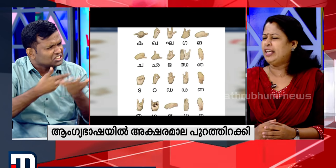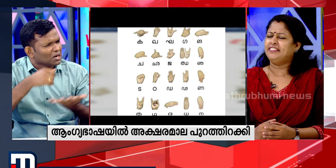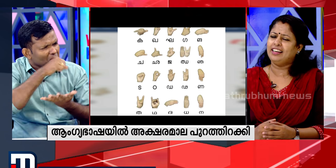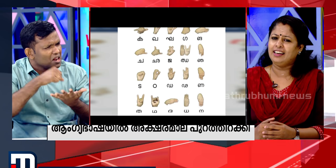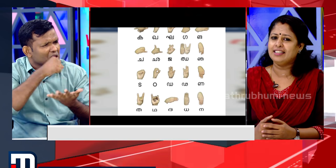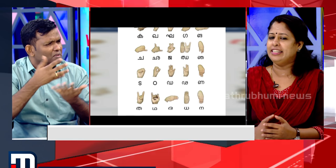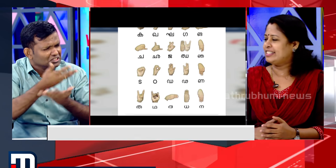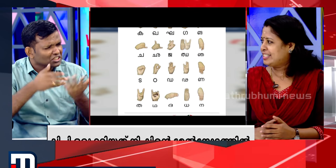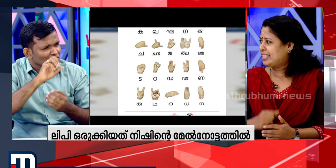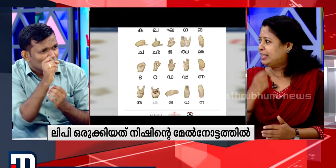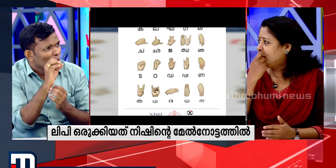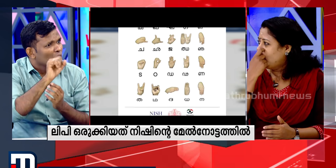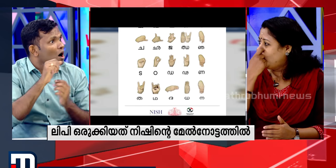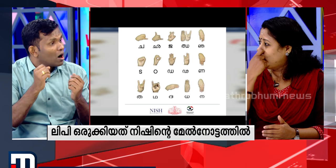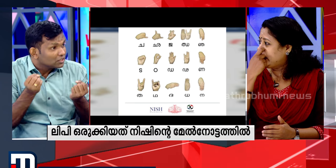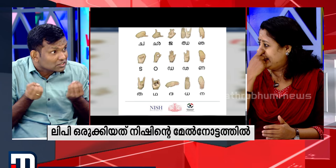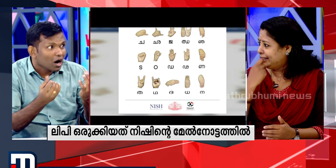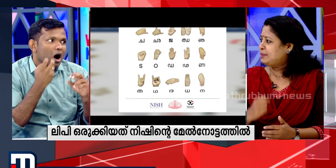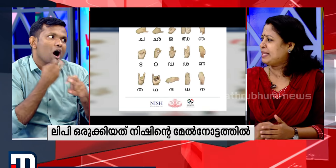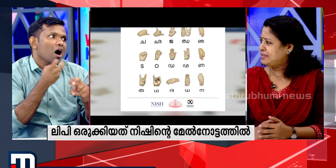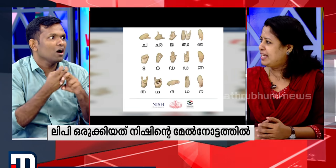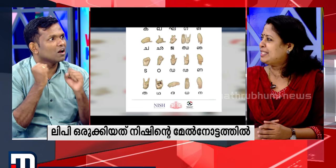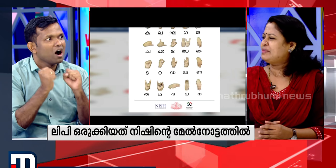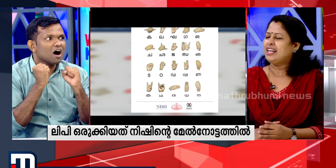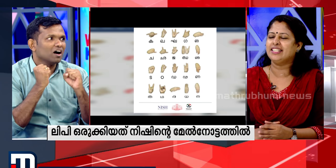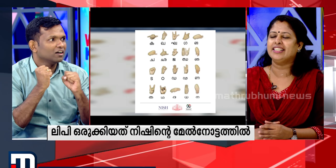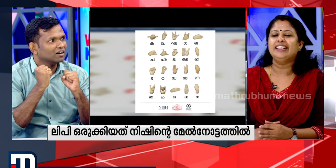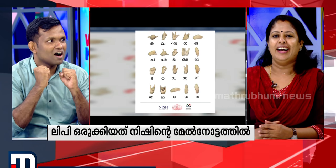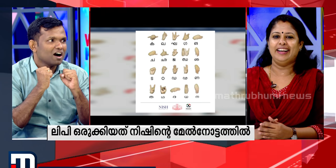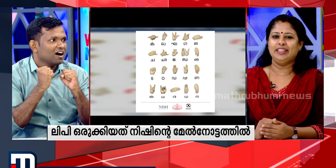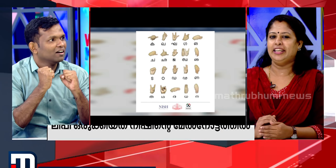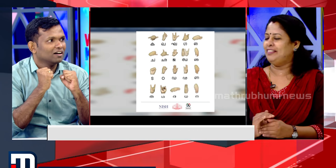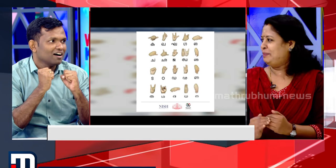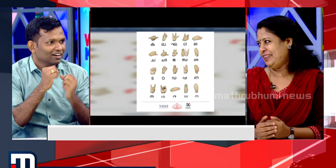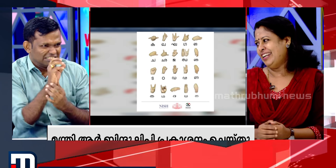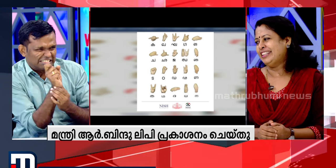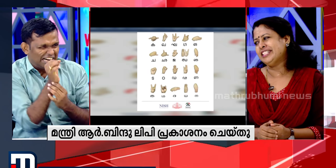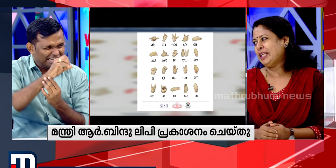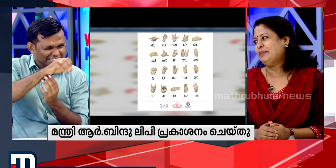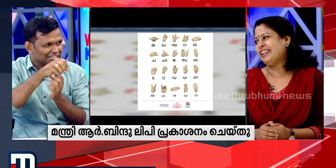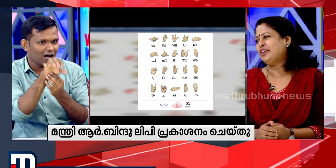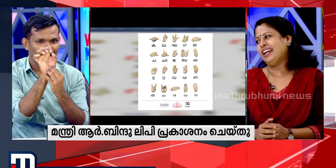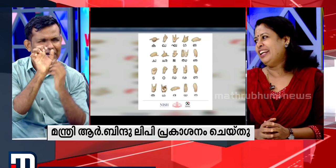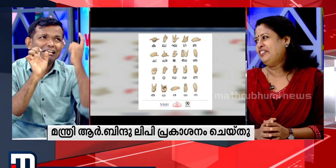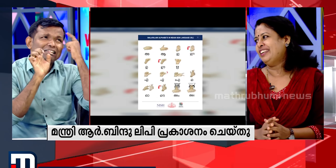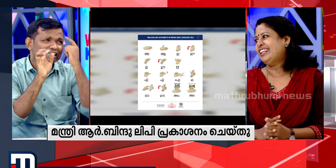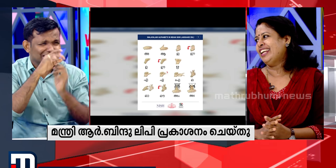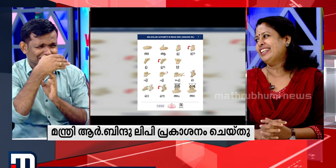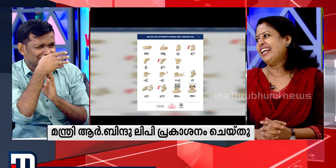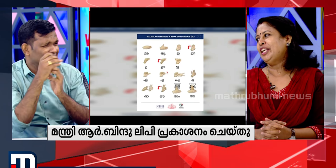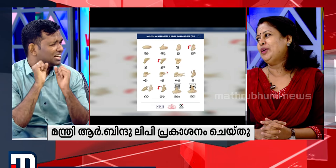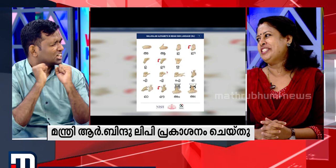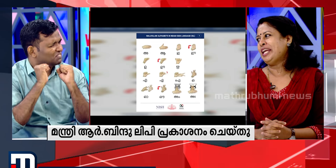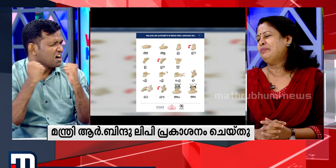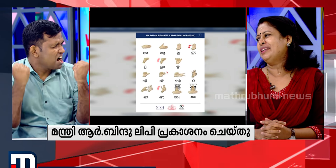തുടക്കം മുതൽ തന്നെ അവരെല്ലാം ഡിസ്കസ് ചെയ്ത് ഓരോ ഘട്ടത്തിലും സംസാരിച്ച് ആണ് ഇത് ഡെവലപ്പ് ചെയ്തെടുത്തത്. ശരിക്കും പറഞ്ഞാൽ വളരെ